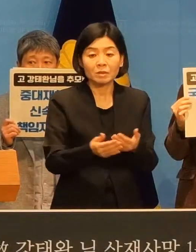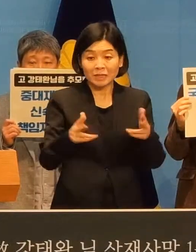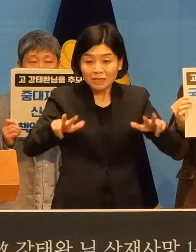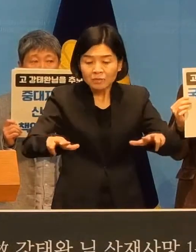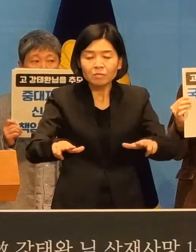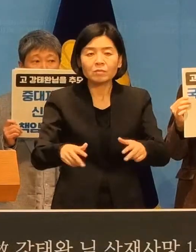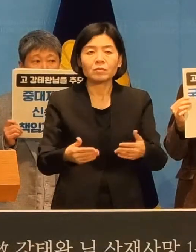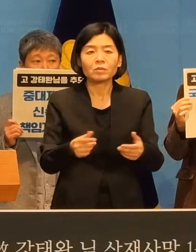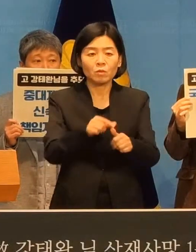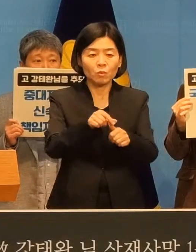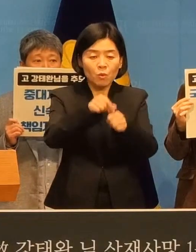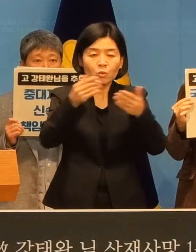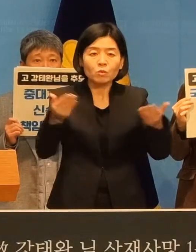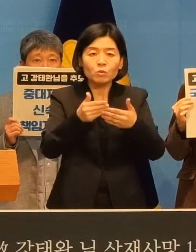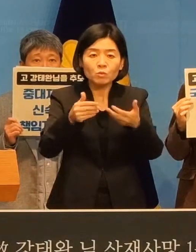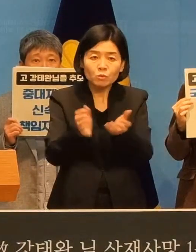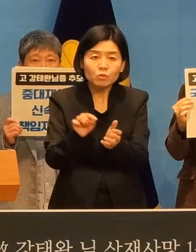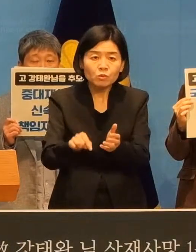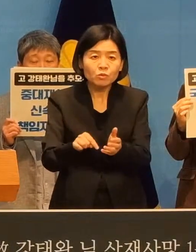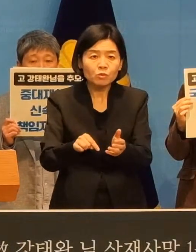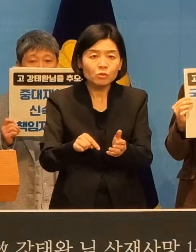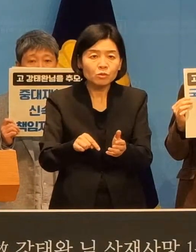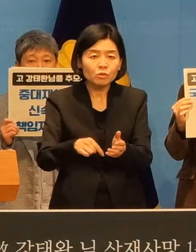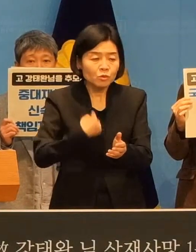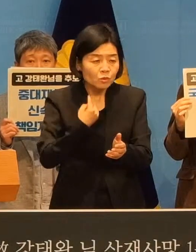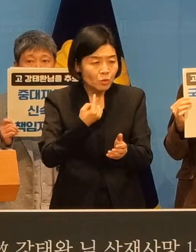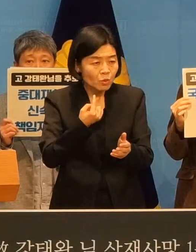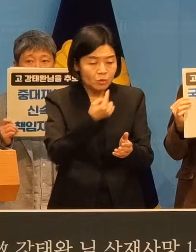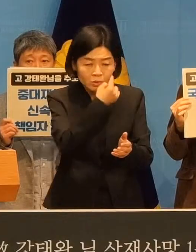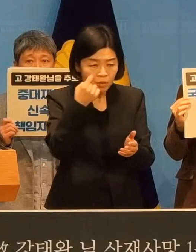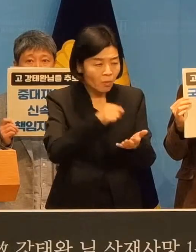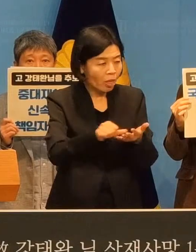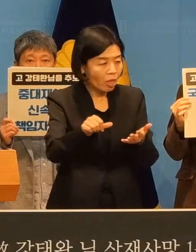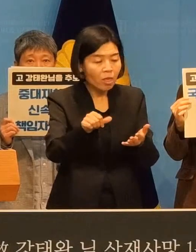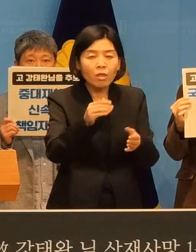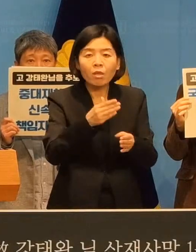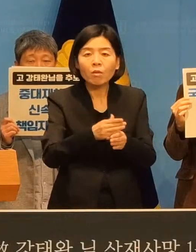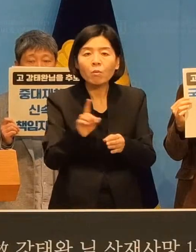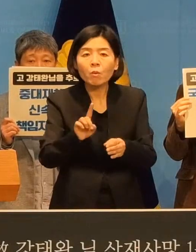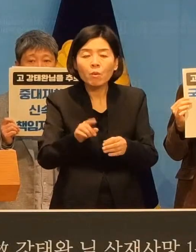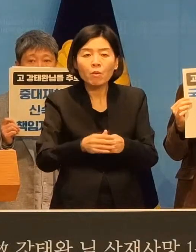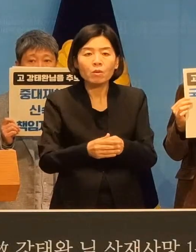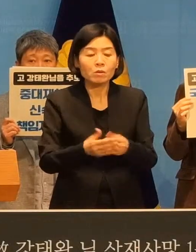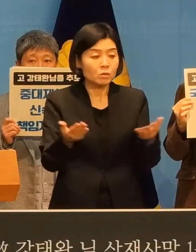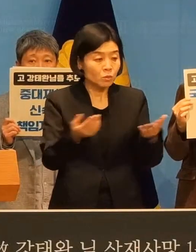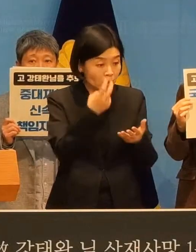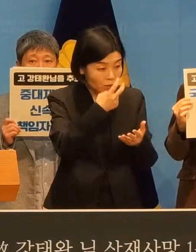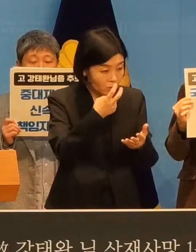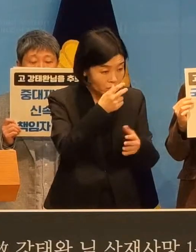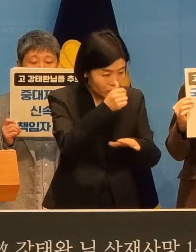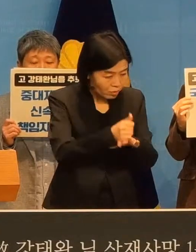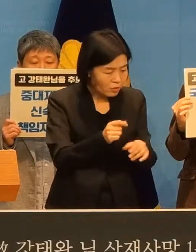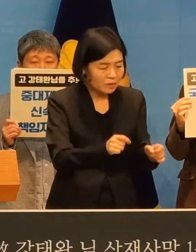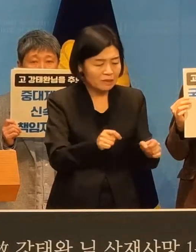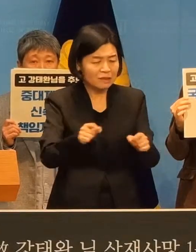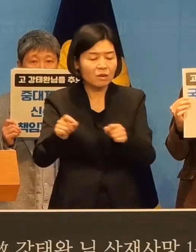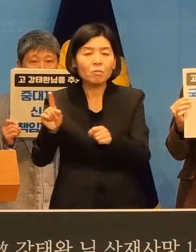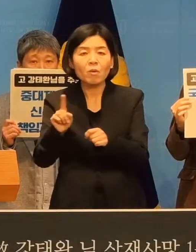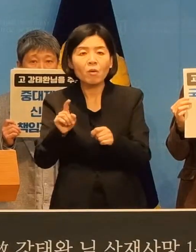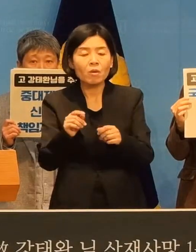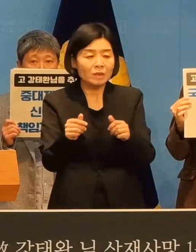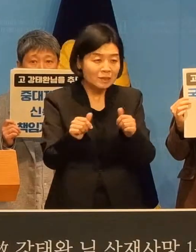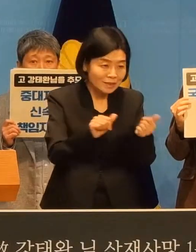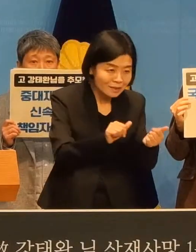고용노동부가 스스로 그 증거 멸실을 하고 있는 상황입니다. 아울러 조사 결과 지연은 유족들의 고통을 가중시키고